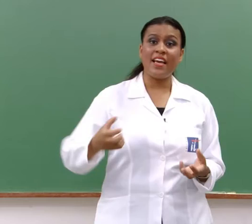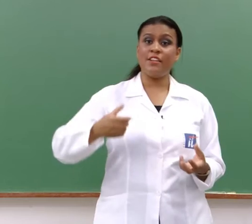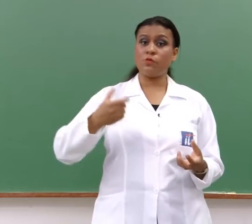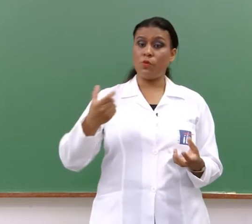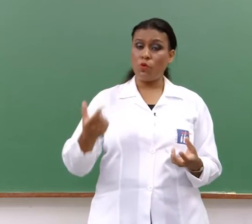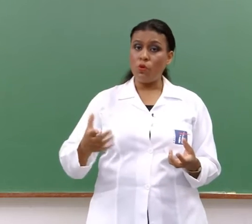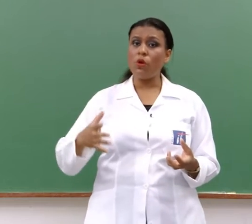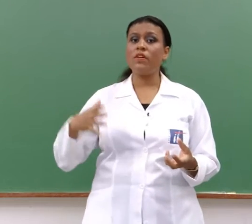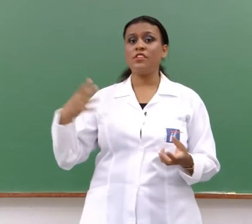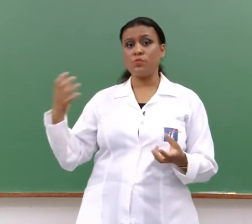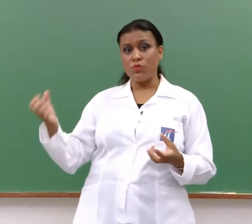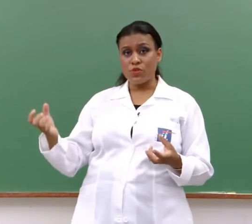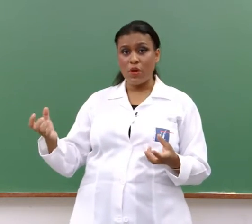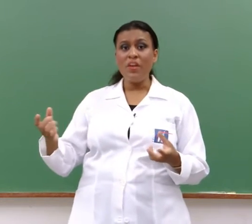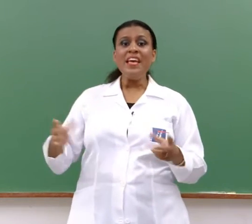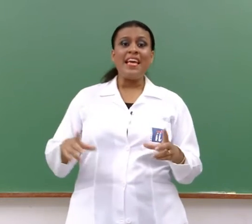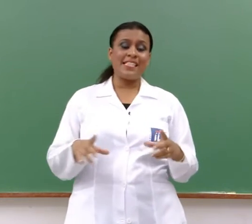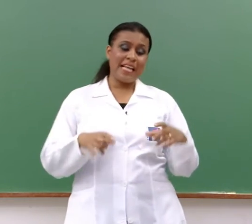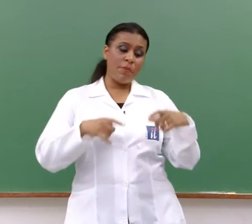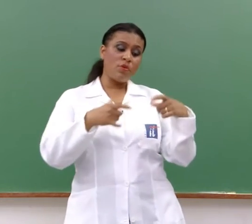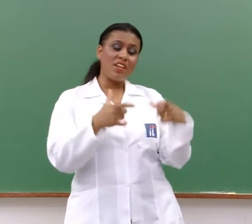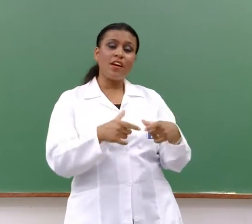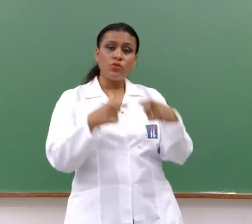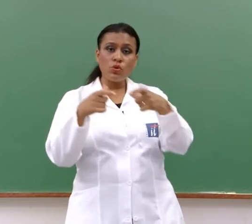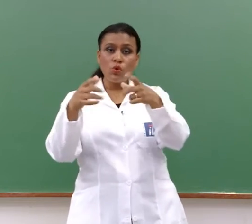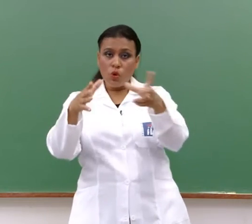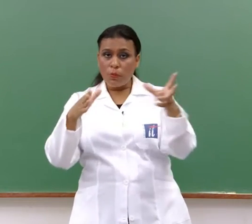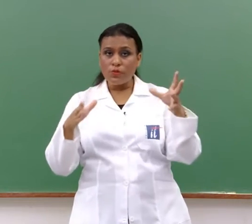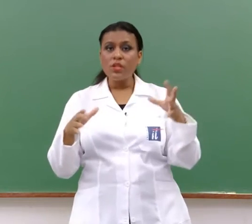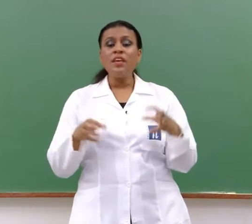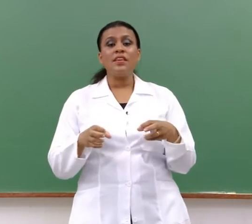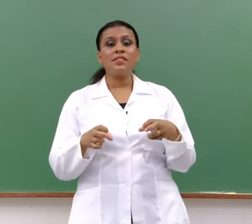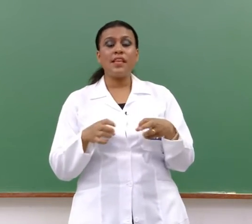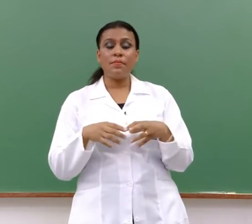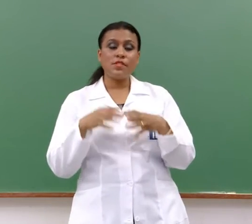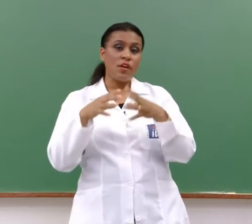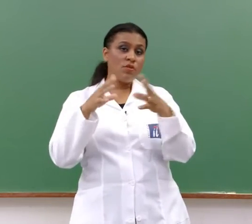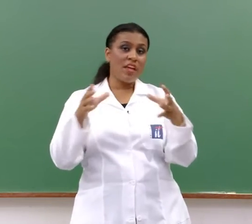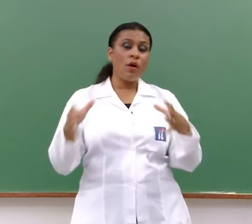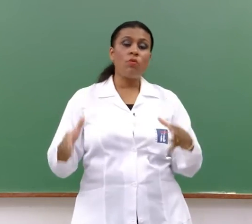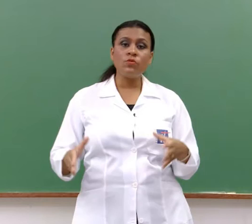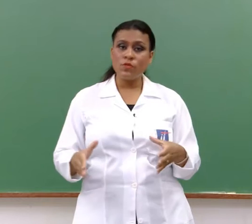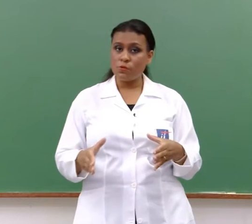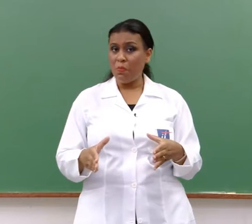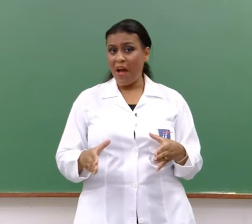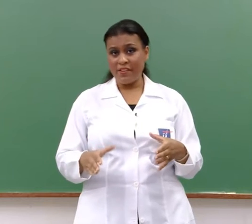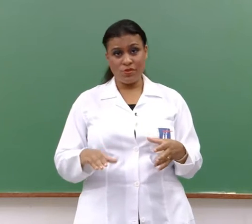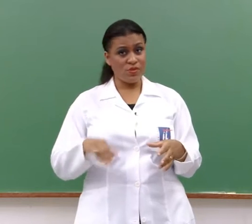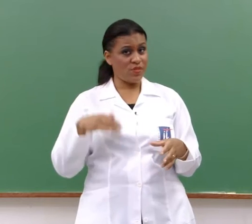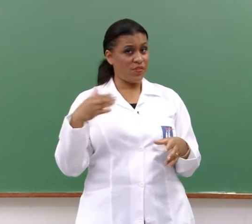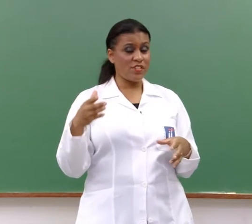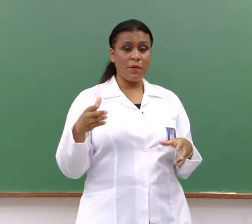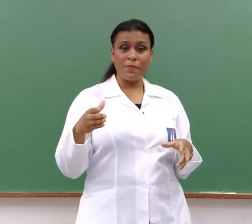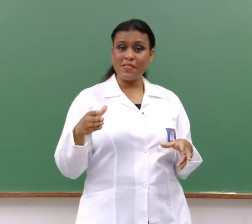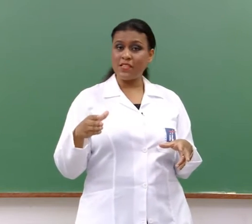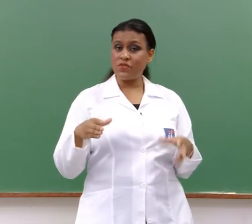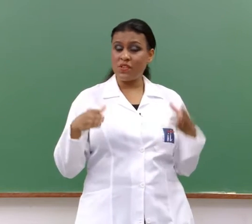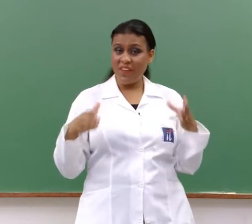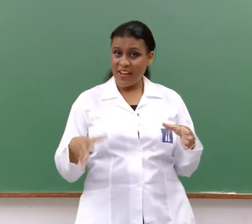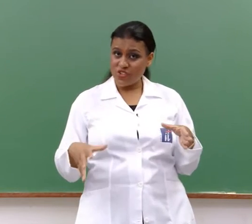Eles procuram, eles buscam. Eles acabam criando grupos que sempre se reúnem em alguns espaços. Se você fizer uma pesquisa, você vai